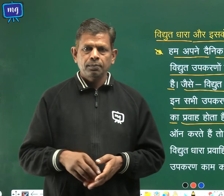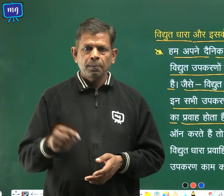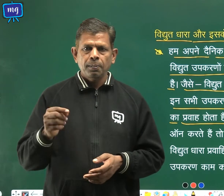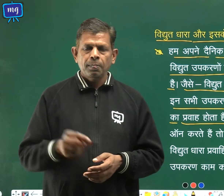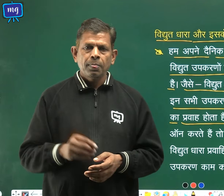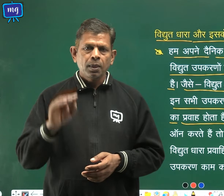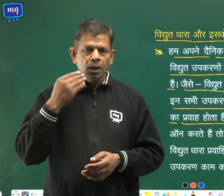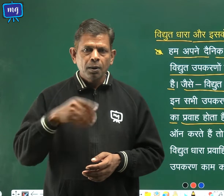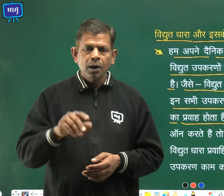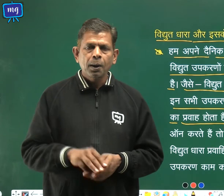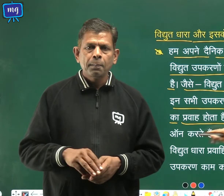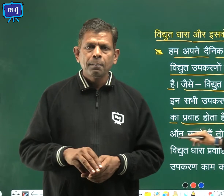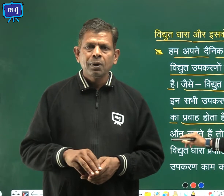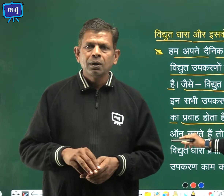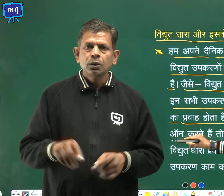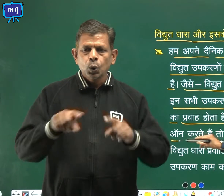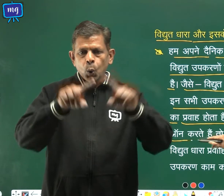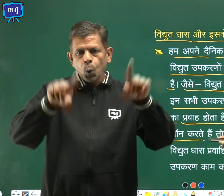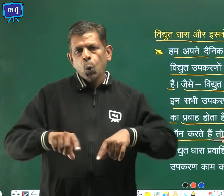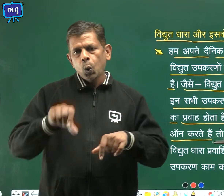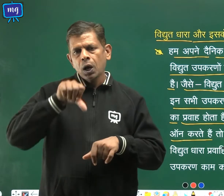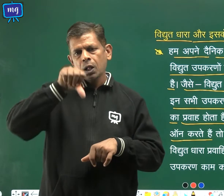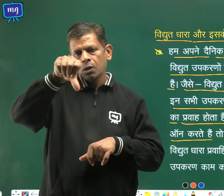जब हम स्विच ऑन करते हैं